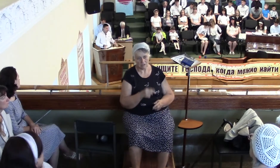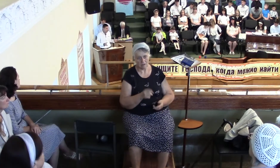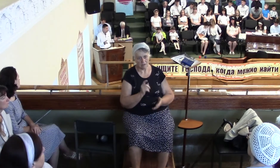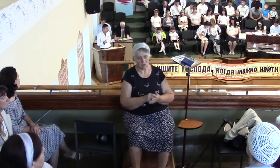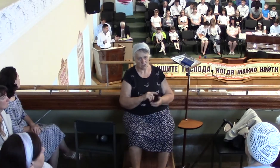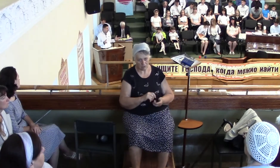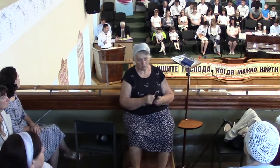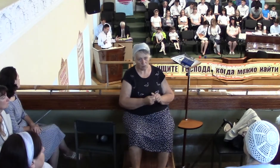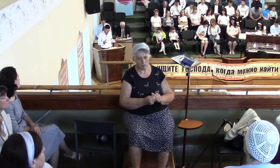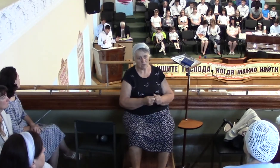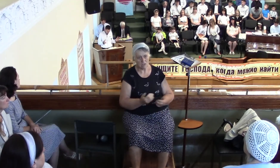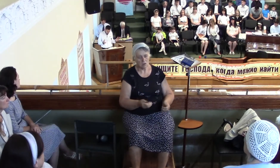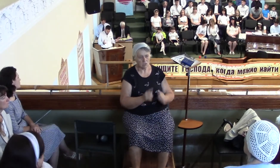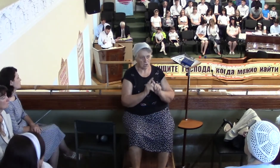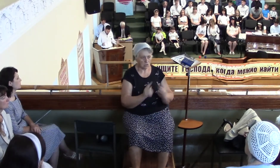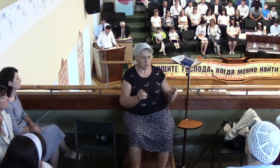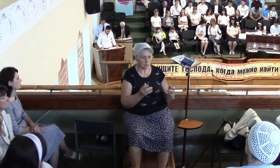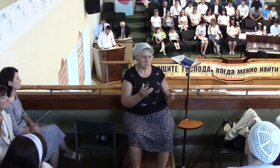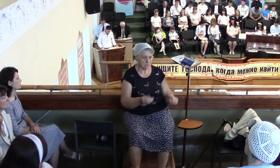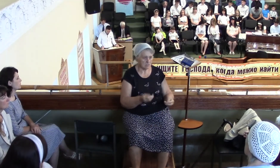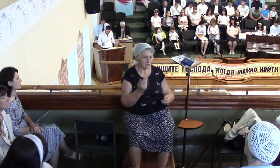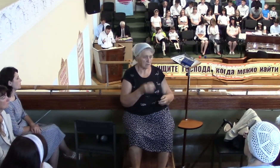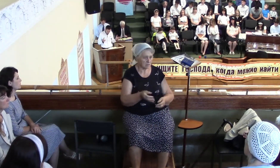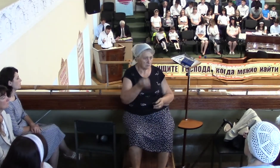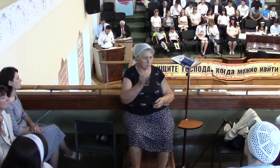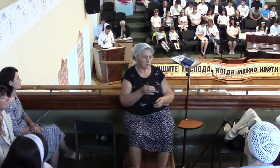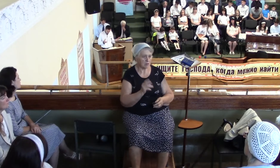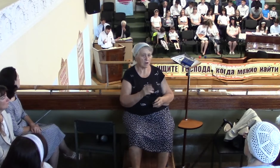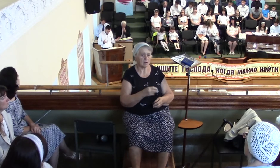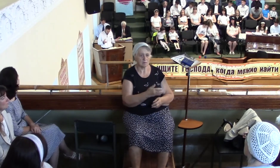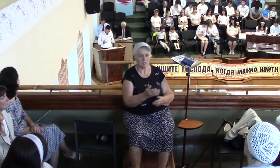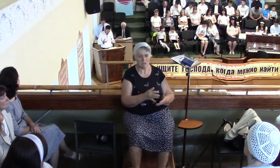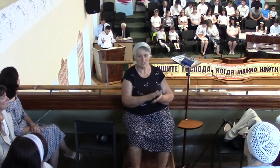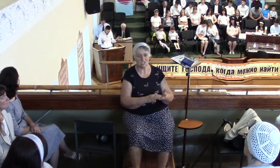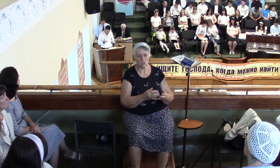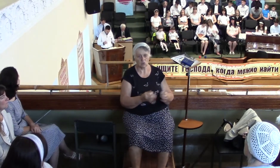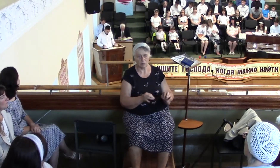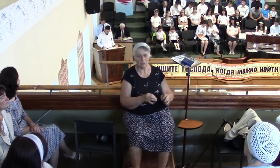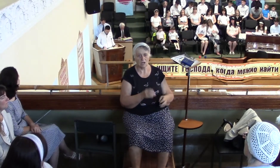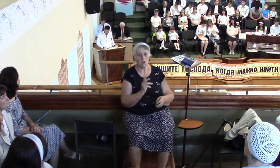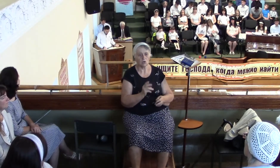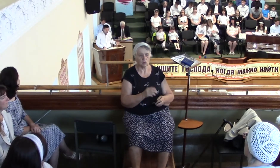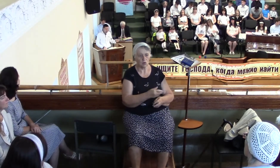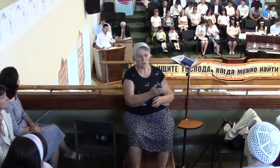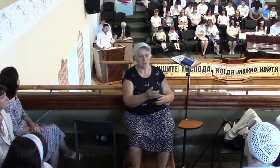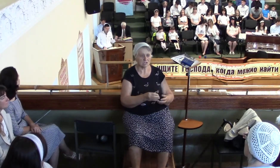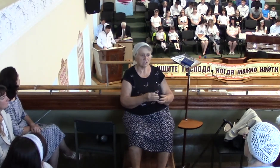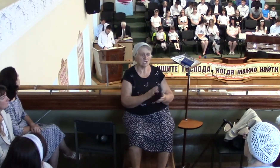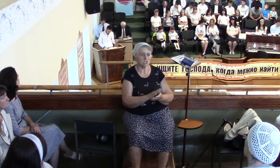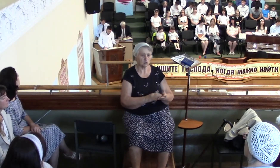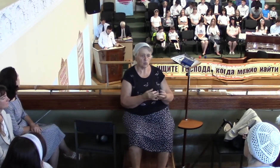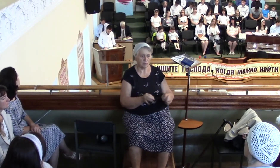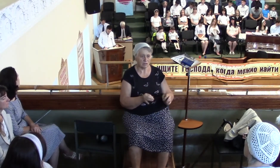помнить. Сегодня особенный день, когда мы вспоминаем, вот как мы искуплены, кто нас искупил, какая